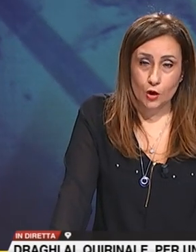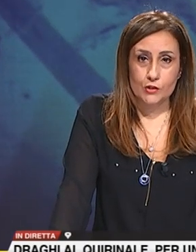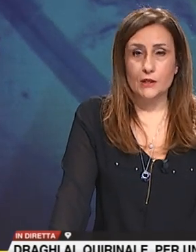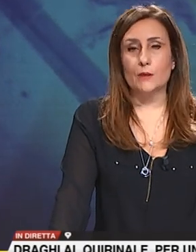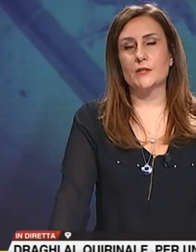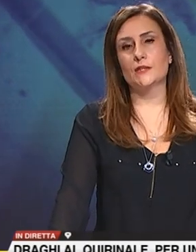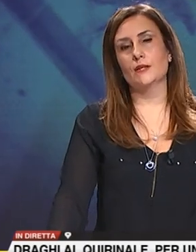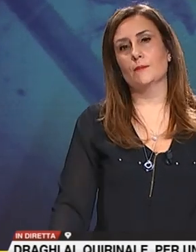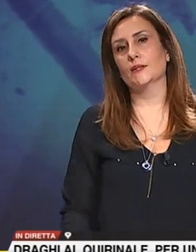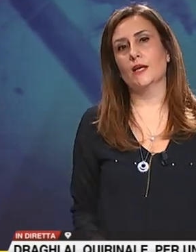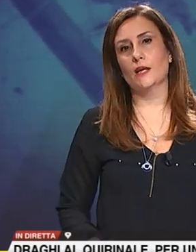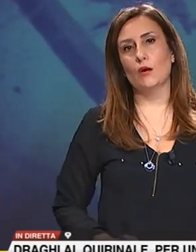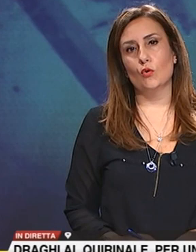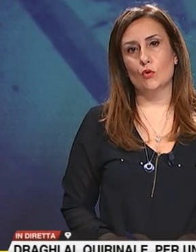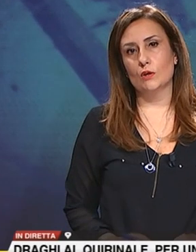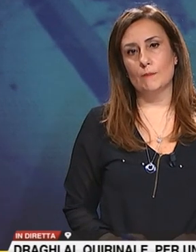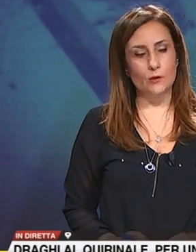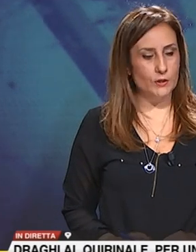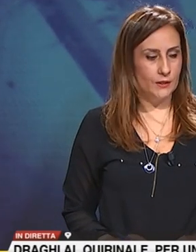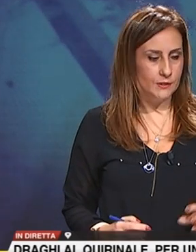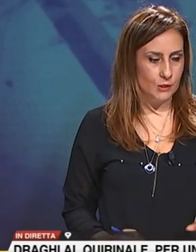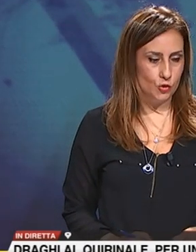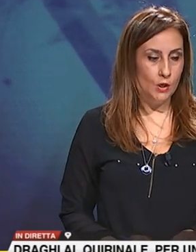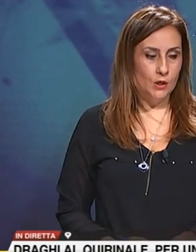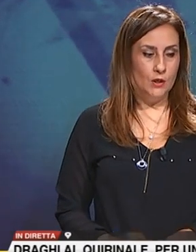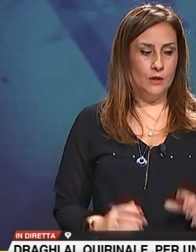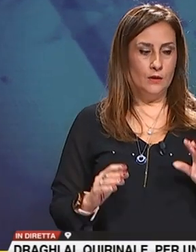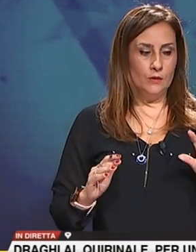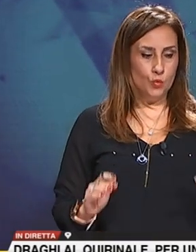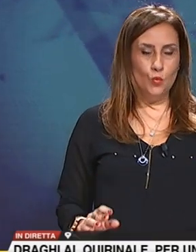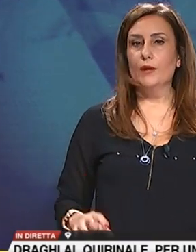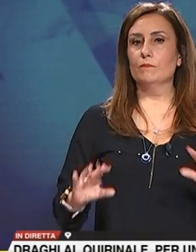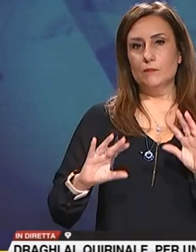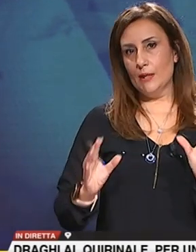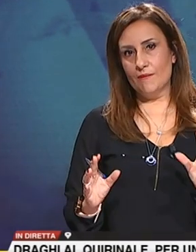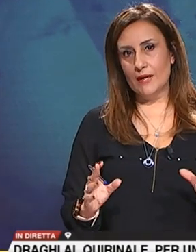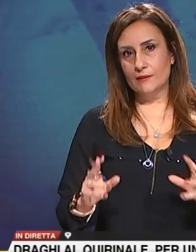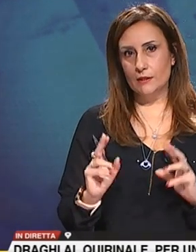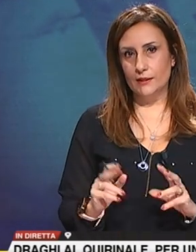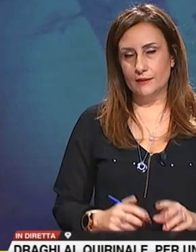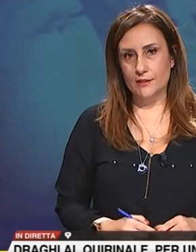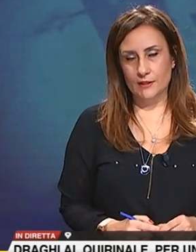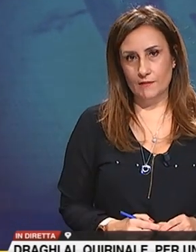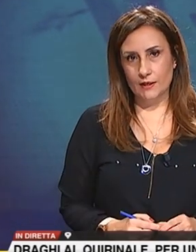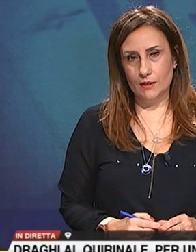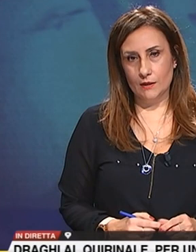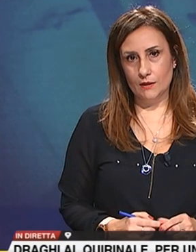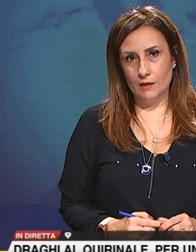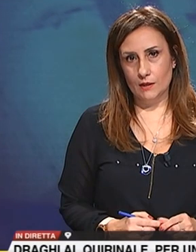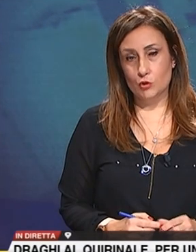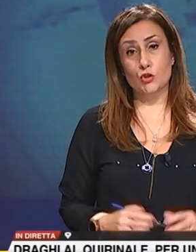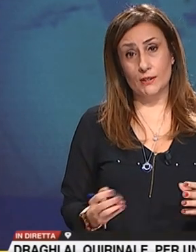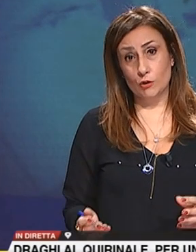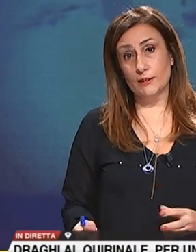dirà qualcosa il presidente Mattarella o Mario Draghi stesso. Dunque, andiamo avanti in attesa di avere